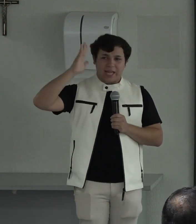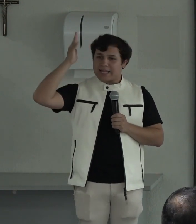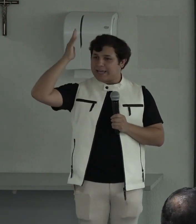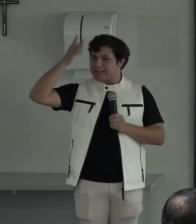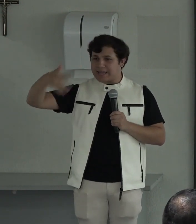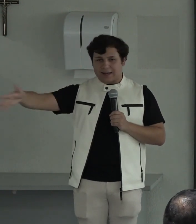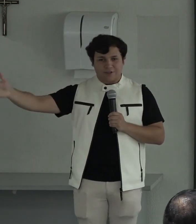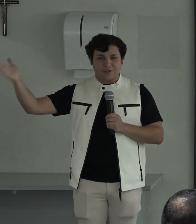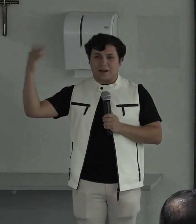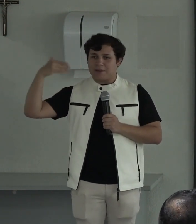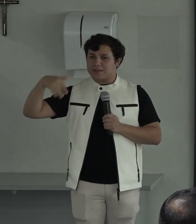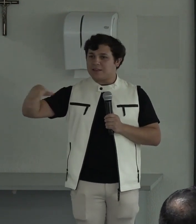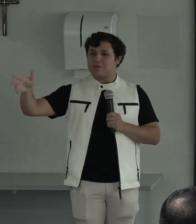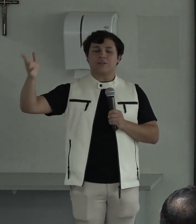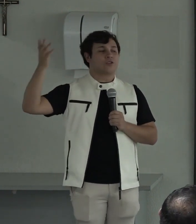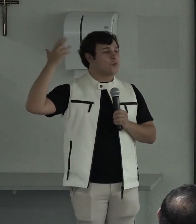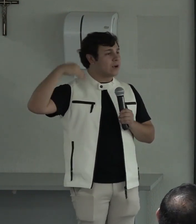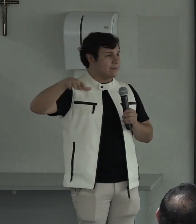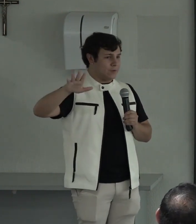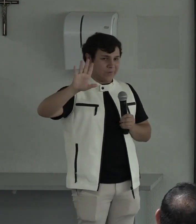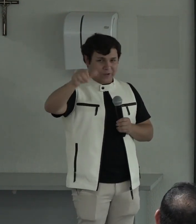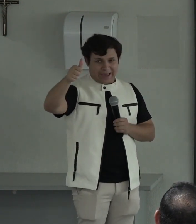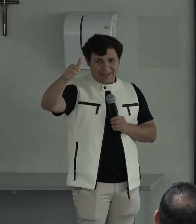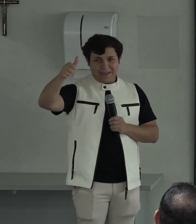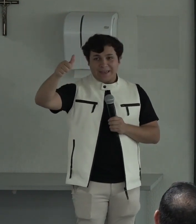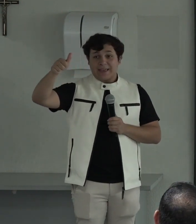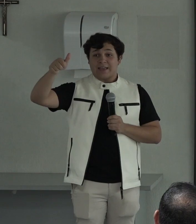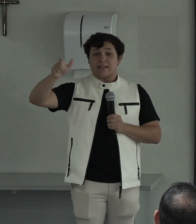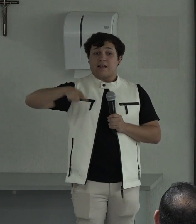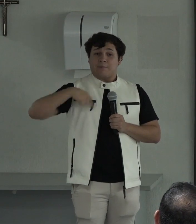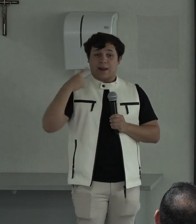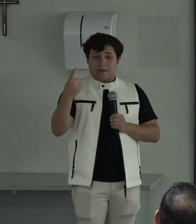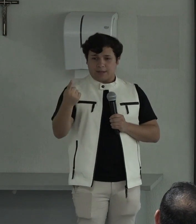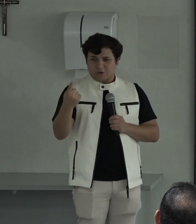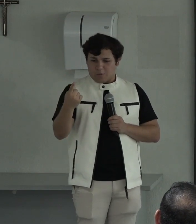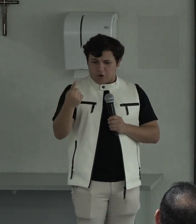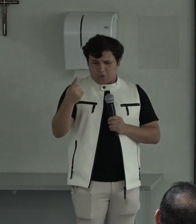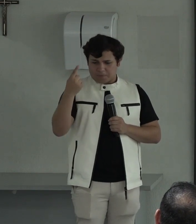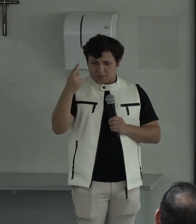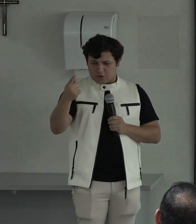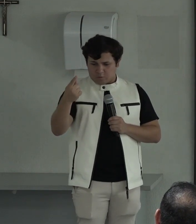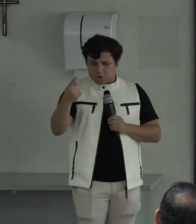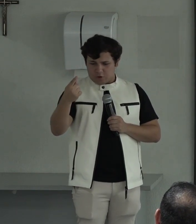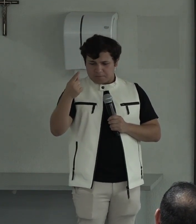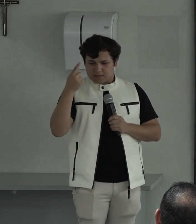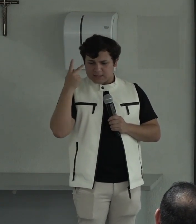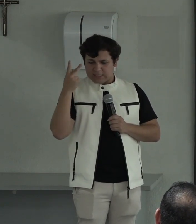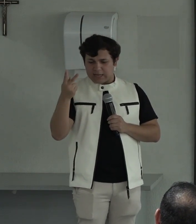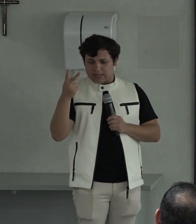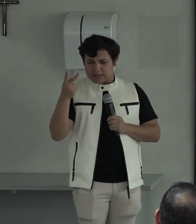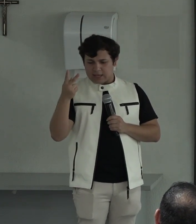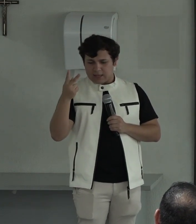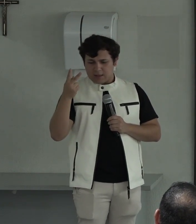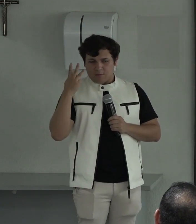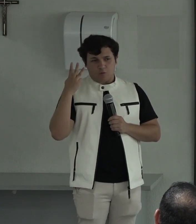que quitarla totalmente de nuestro vocablo. ¿Ok? Palabras como sordomudo, silente,